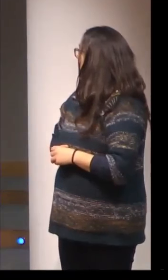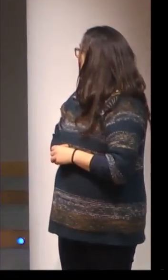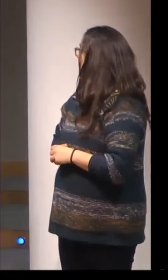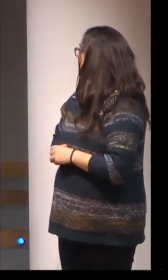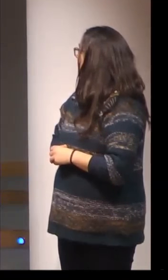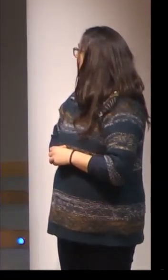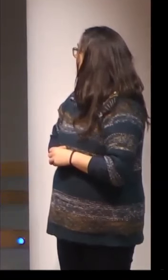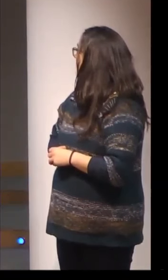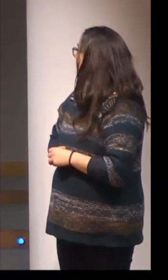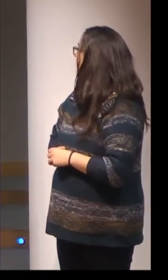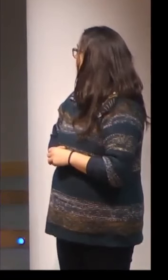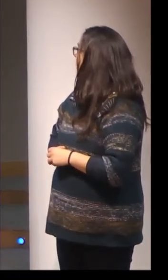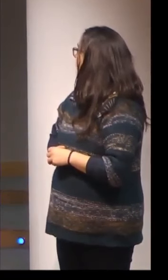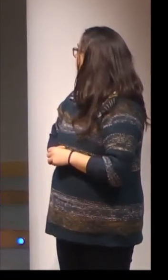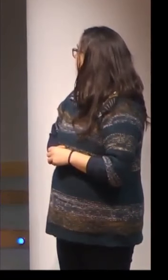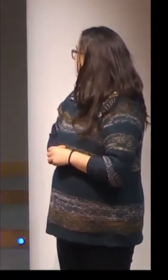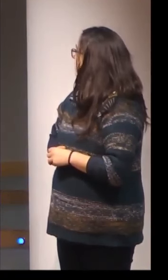piloto sobre accesibilidad.